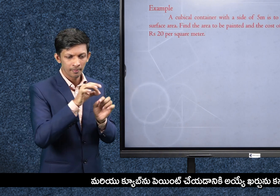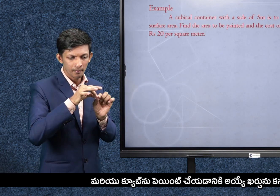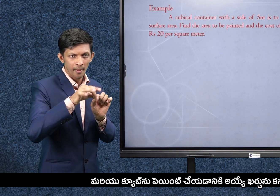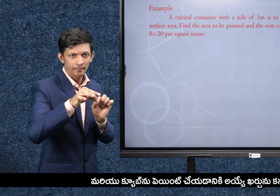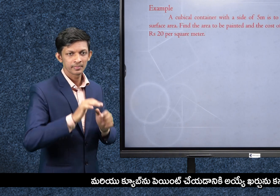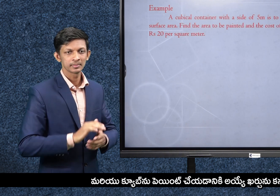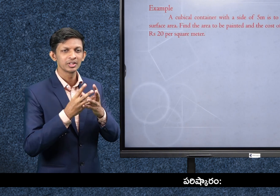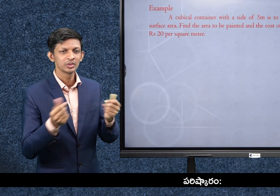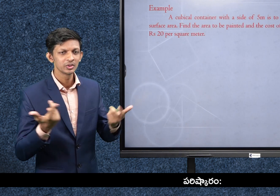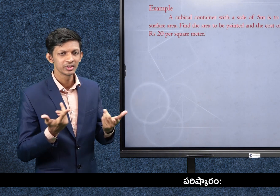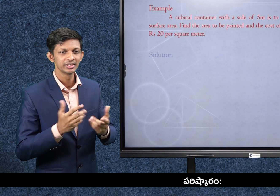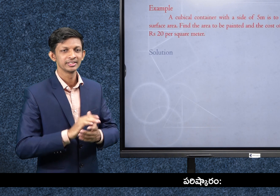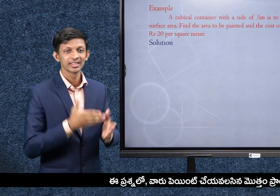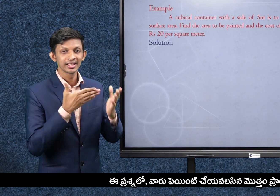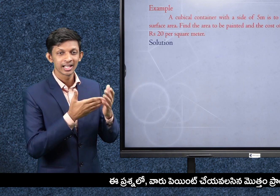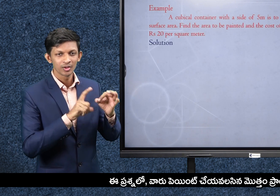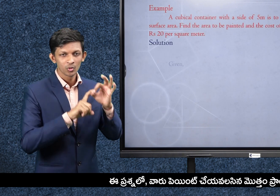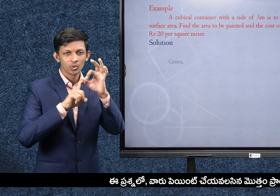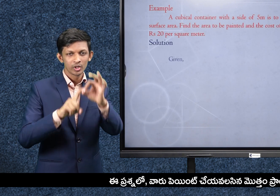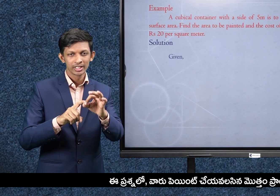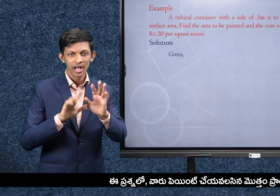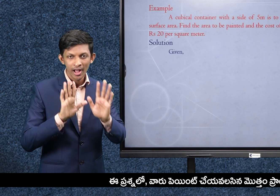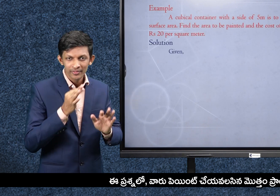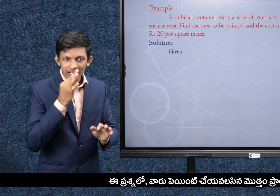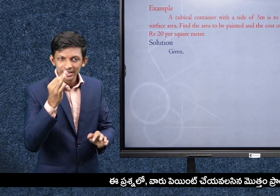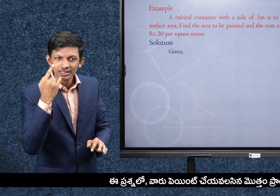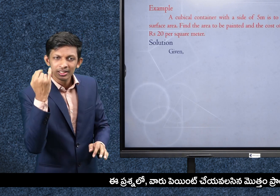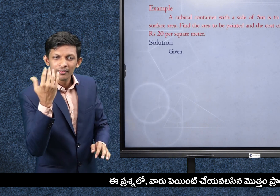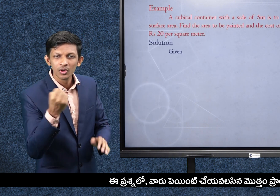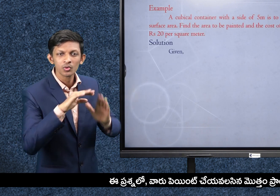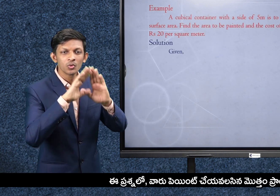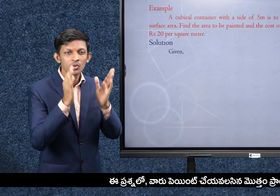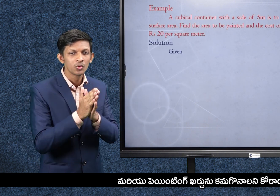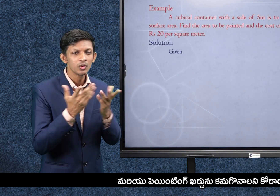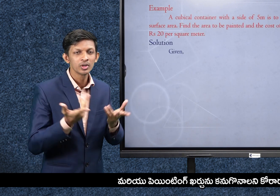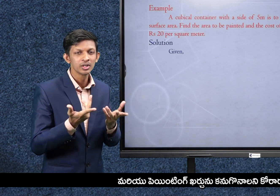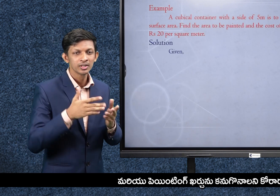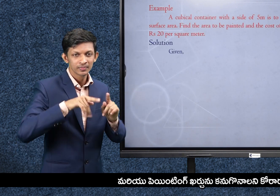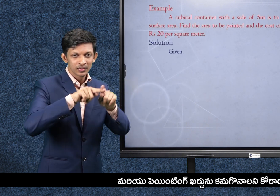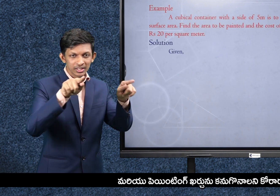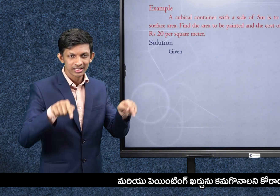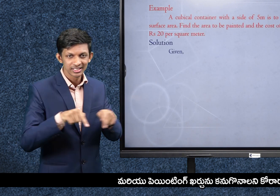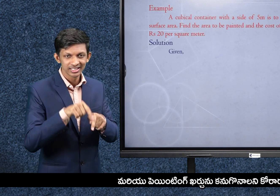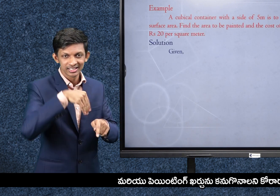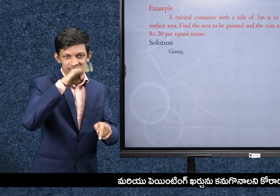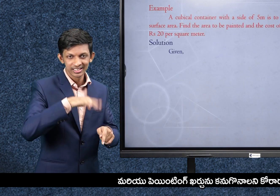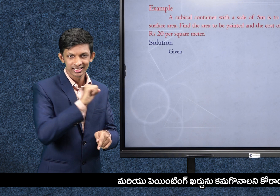కనుక్కోండి. పరిష్కారం: ఈ ప్రశ్నలో పెయింటింగ్ చేయవలసిన మొత్తం ప్రాంతం మరియు పెయింటింగ్ అయ్యే ఖర్చుని కనుక్కోవాలని